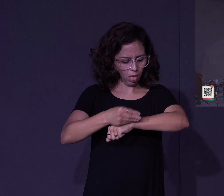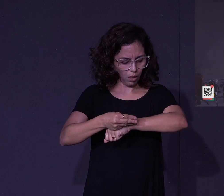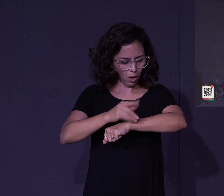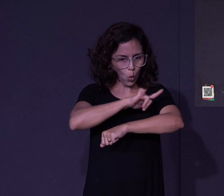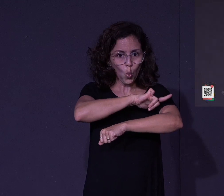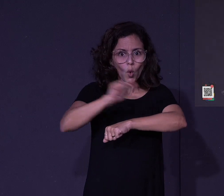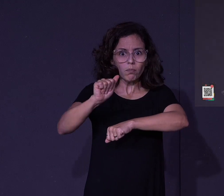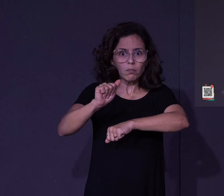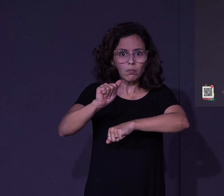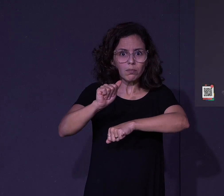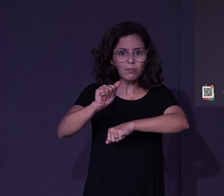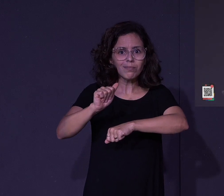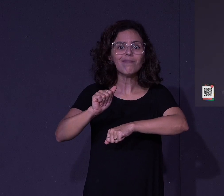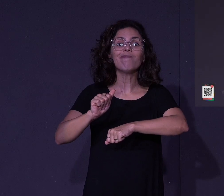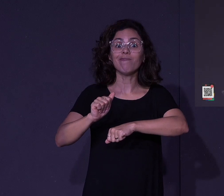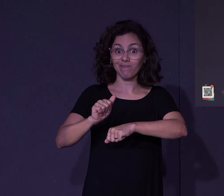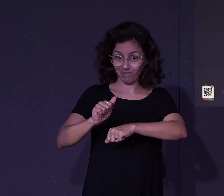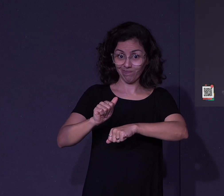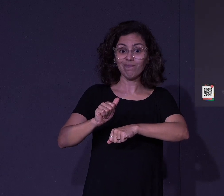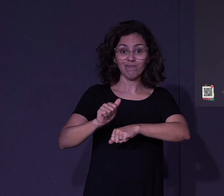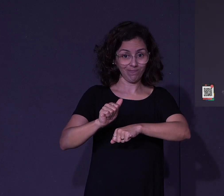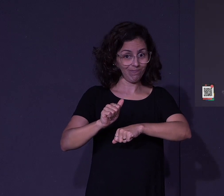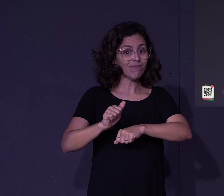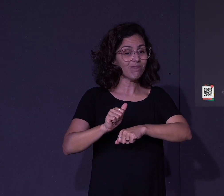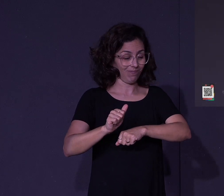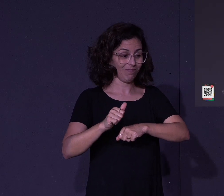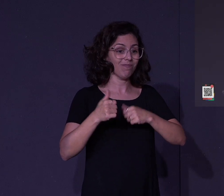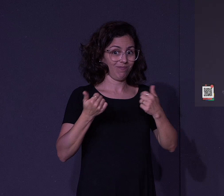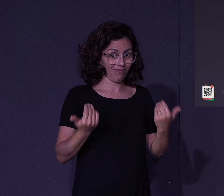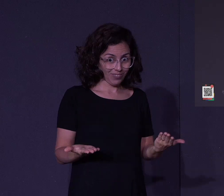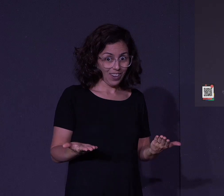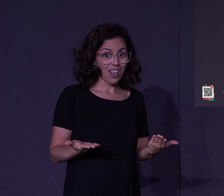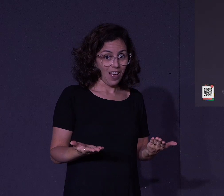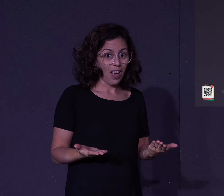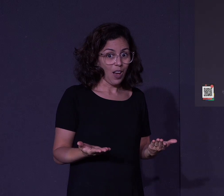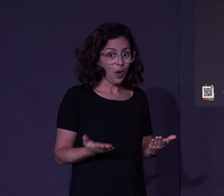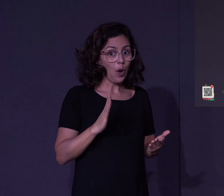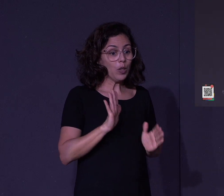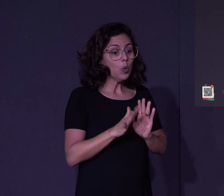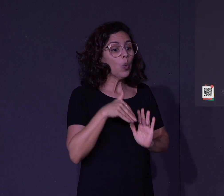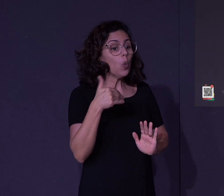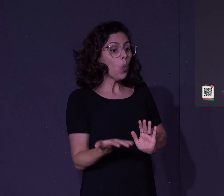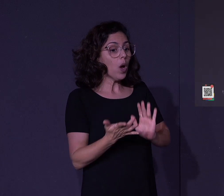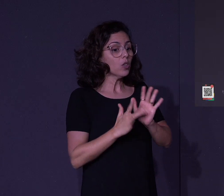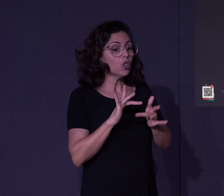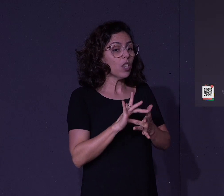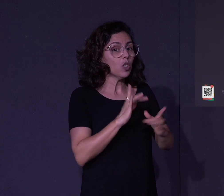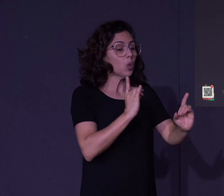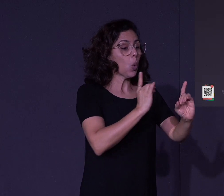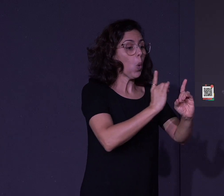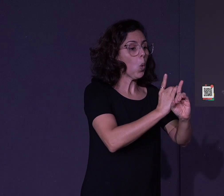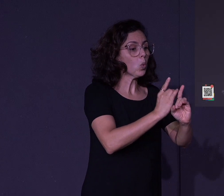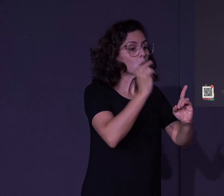não chores. Ele tem poder para fazer cessar o teu choro, ou fazer